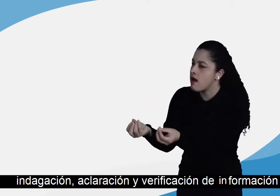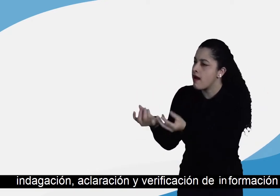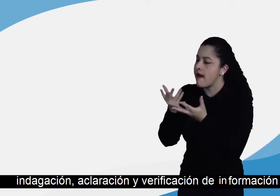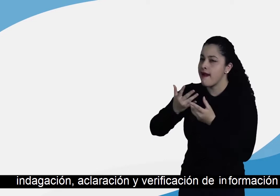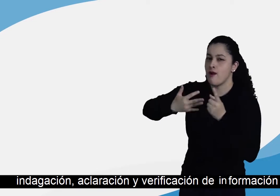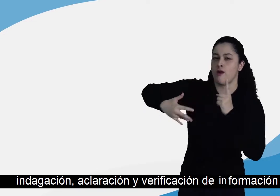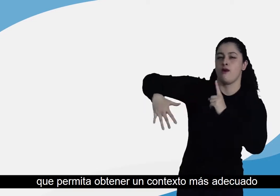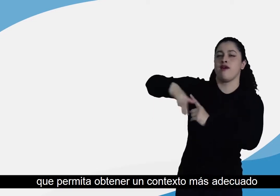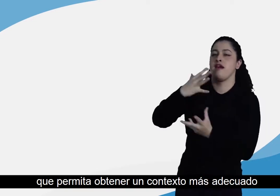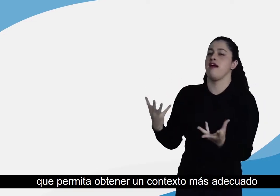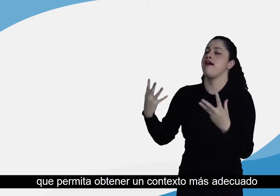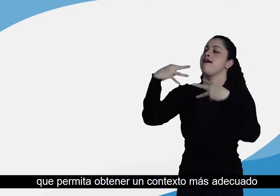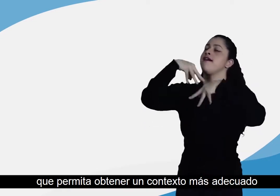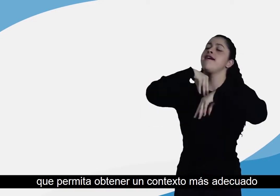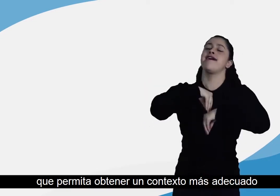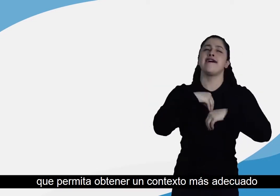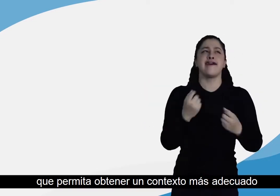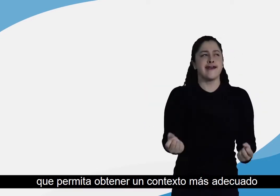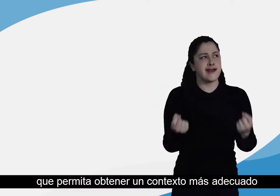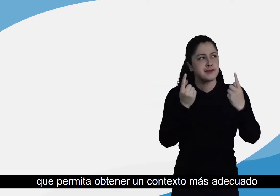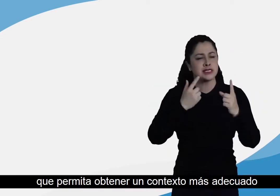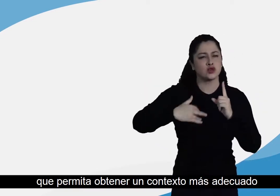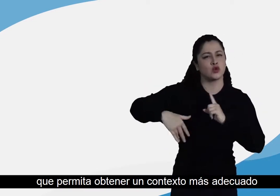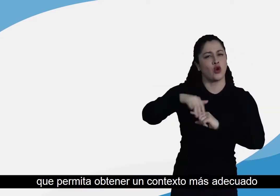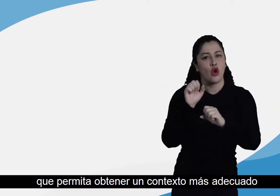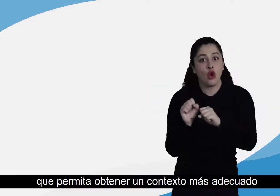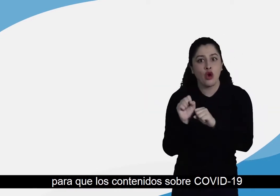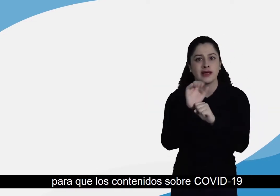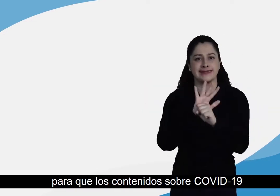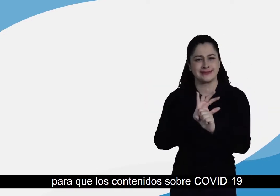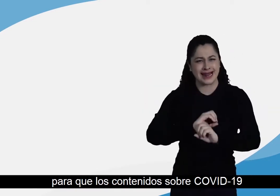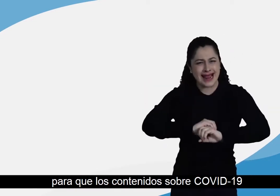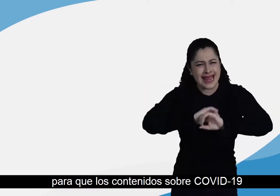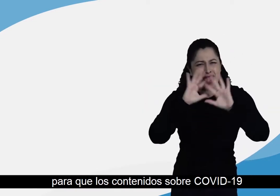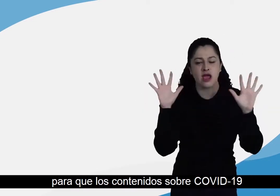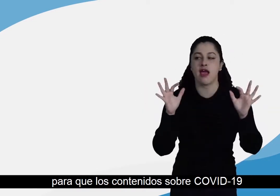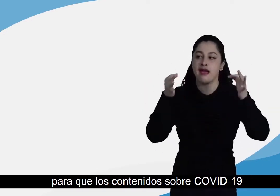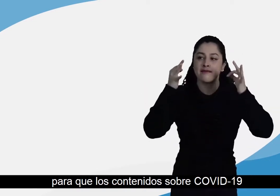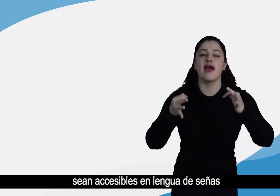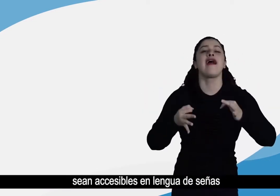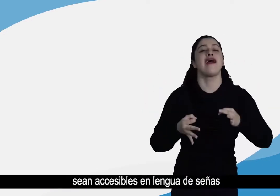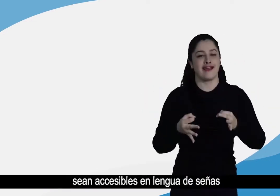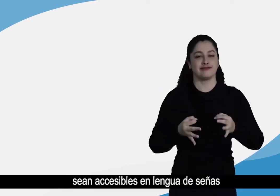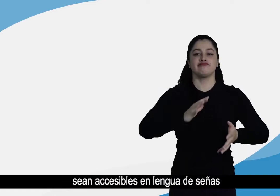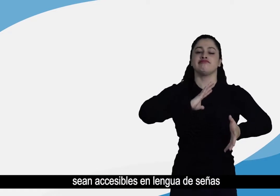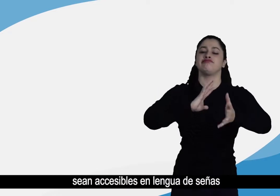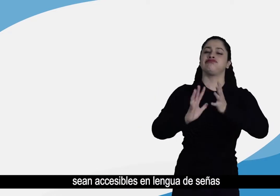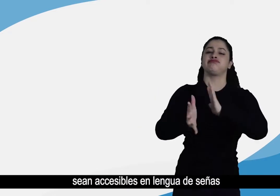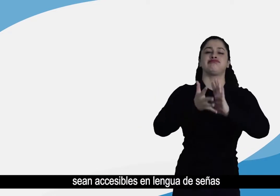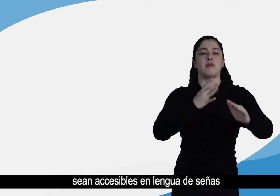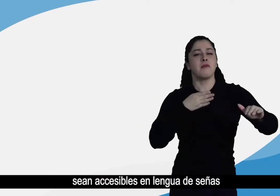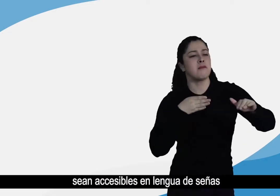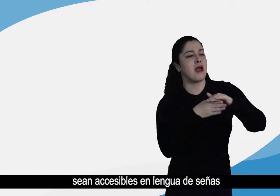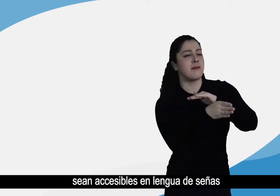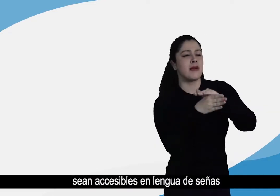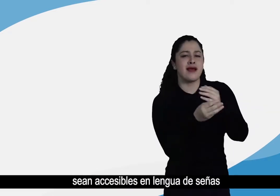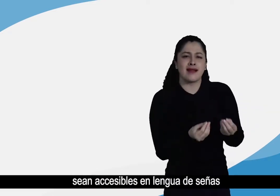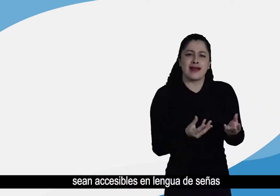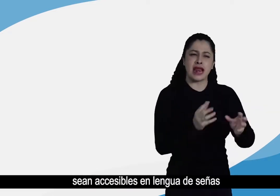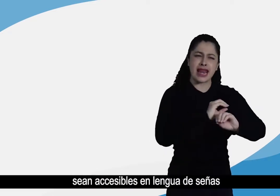aclaración y verificación de la información, que permita obtener un contexto más adecuado para que los contenidos sobre COVID-19 sean accesibles en